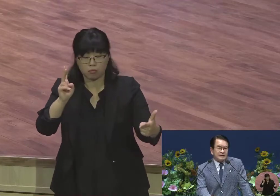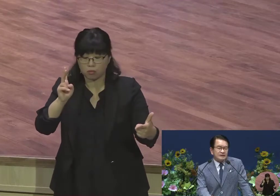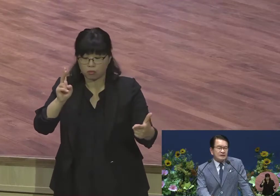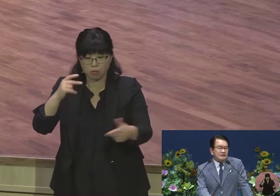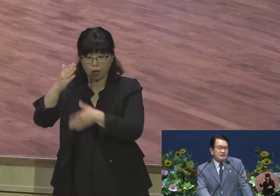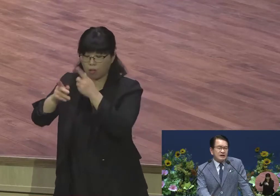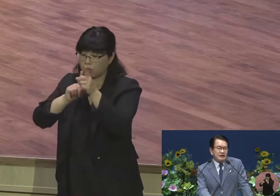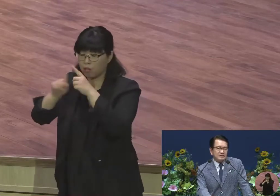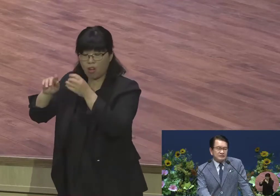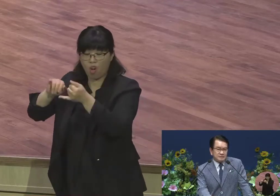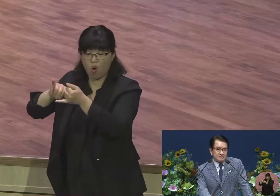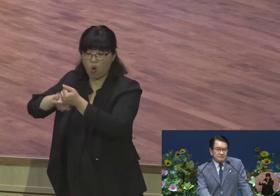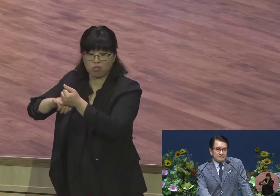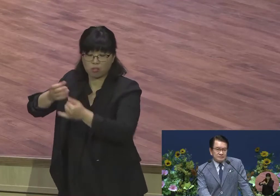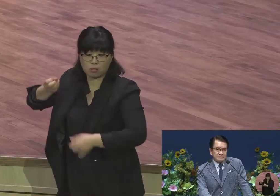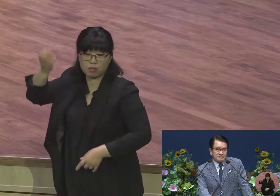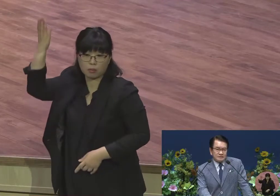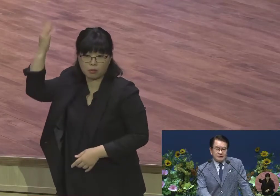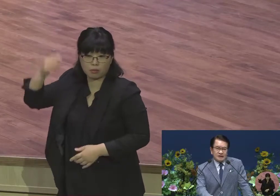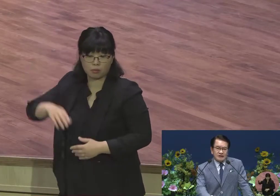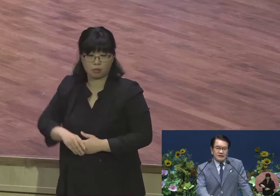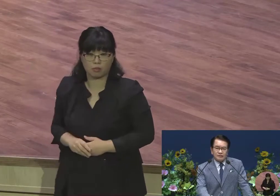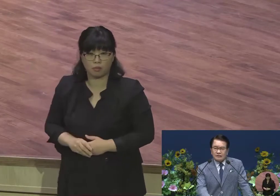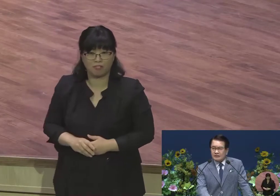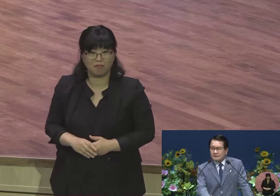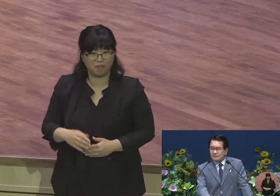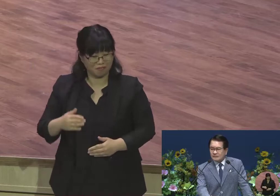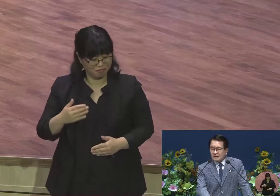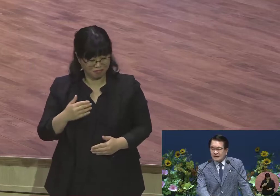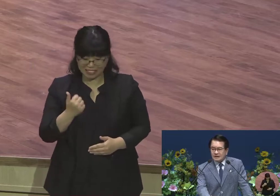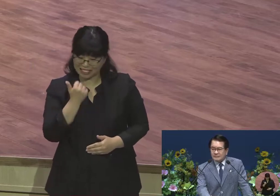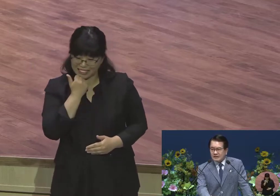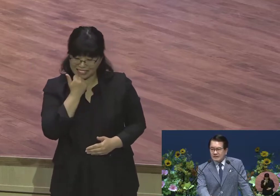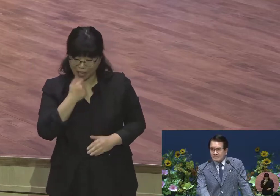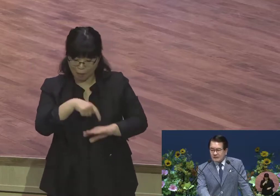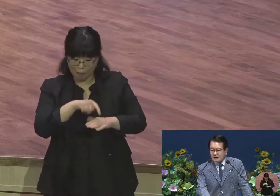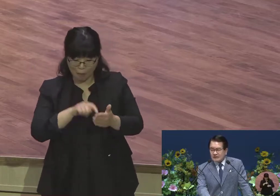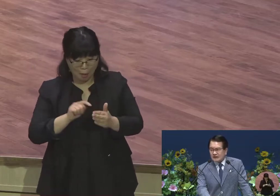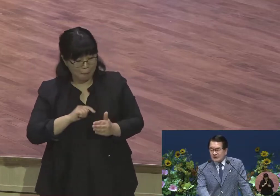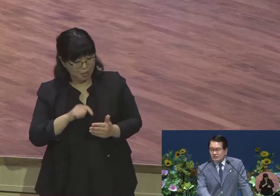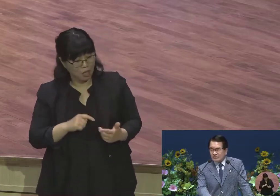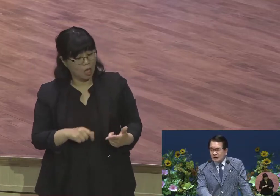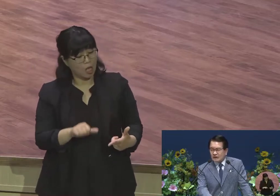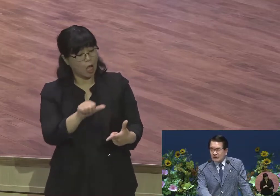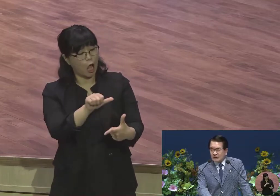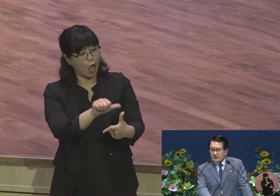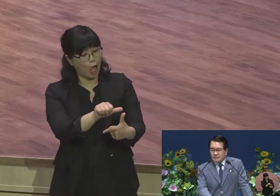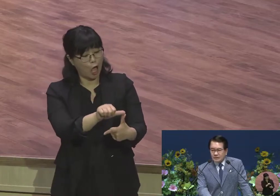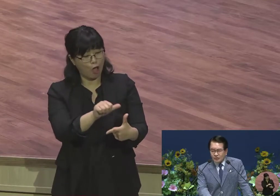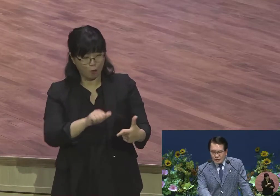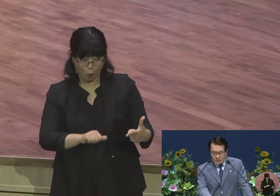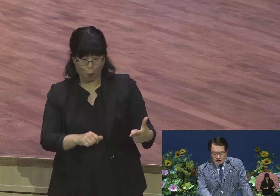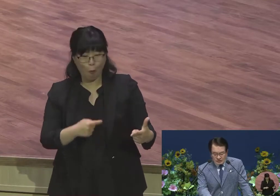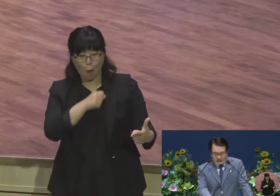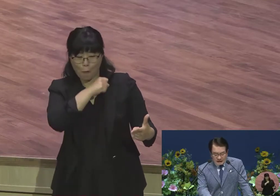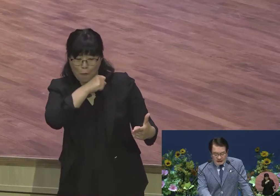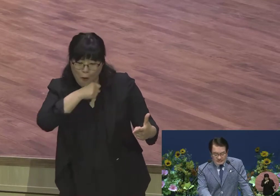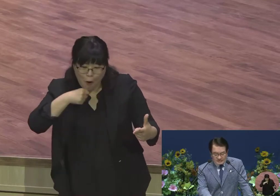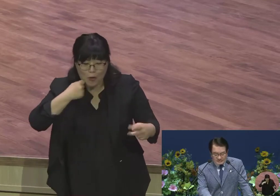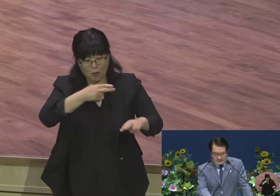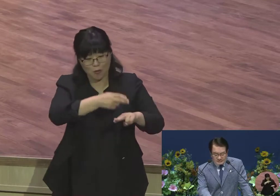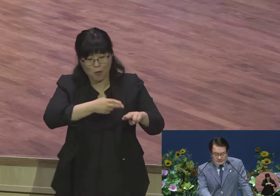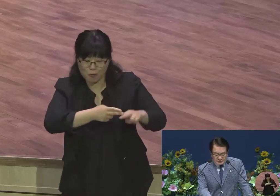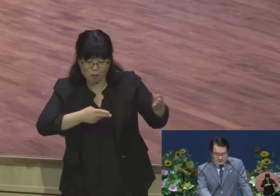에스를 더 사랑했어요 싸나이 다우니까 사냥해서 맛있는 거 착착 갖다 주니까 평소 때도 더